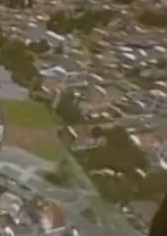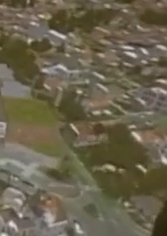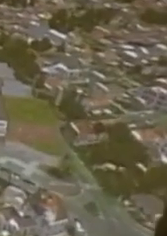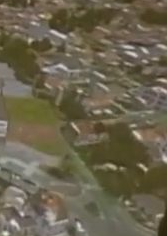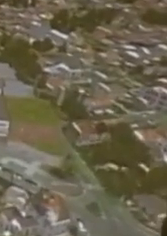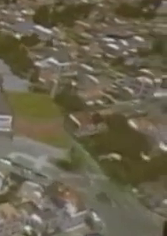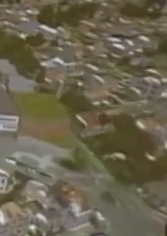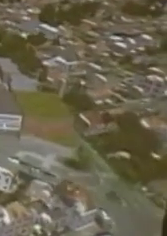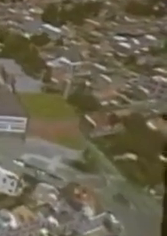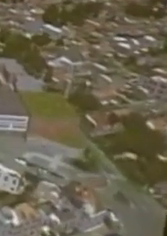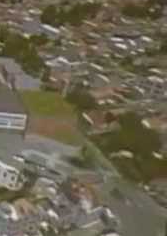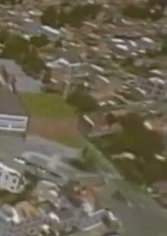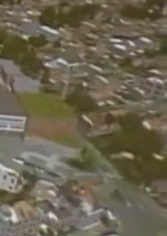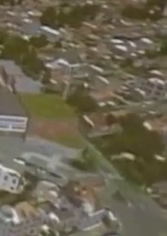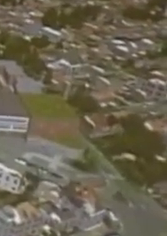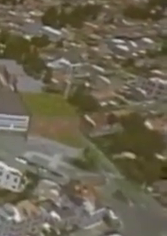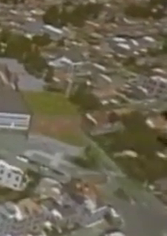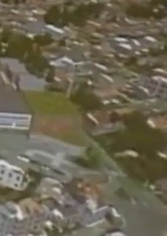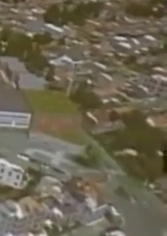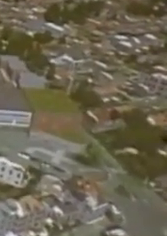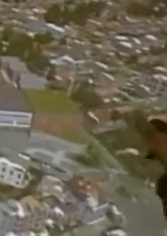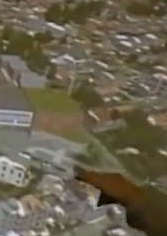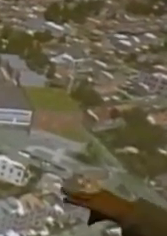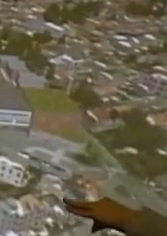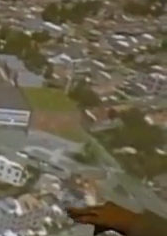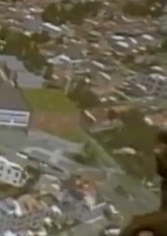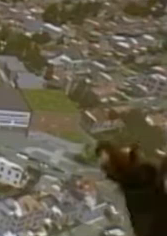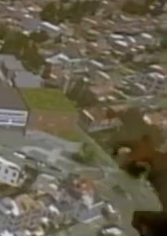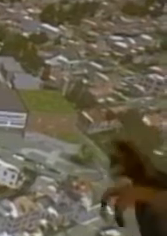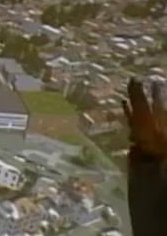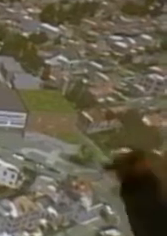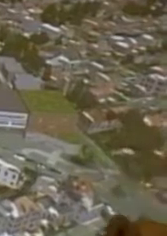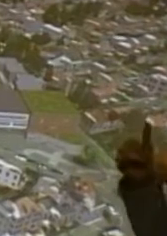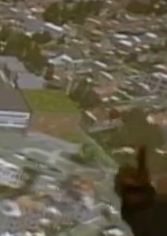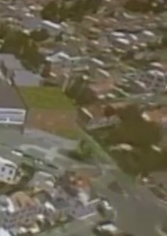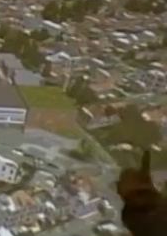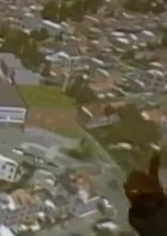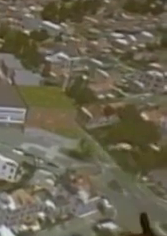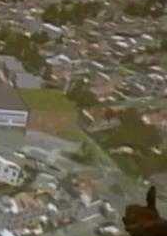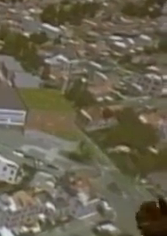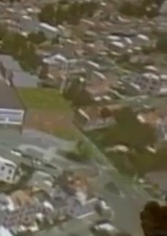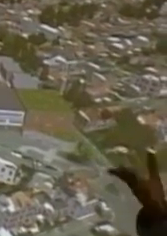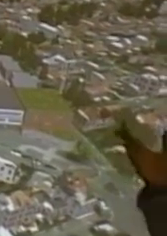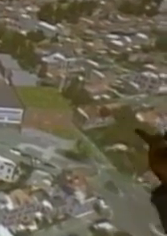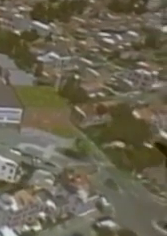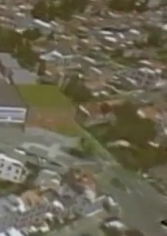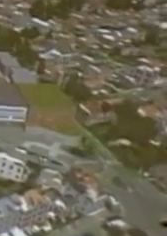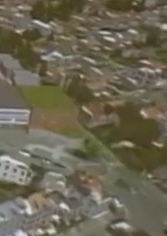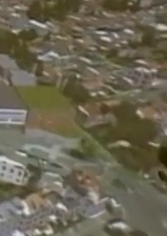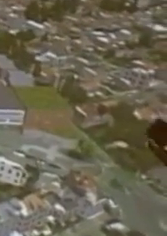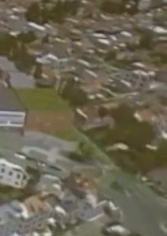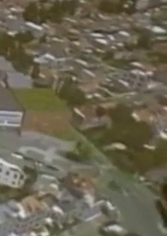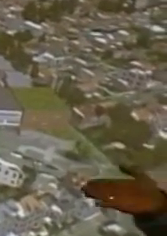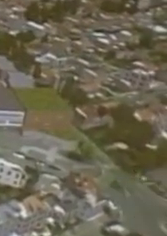en profiteront. Voilà, et y compris les terrains sportifs qui sont là, les Aulnaysiens pourront en profiter dès que le collège est